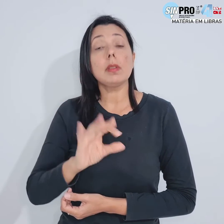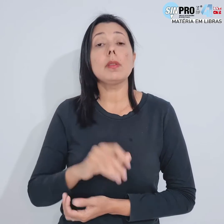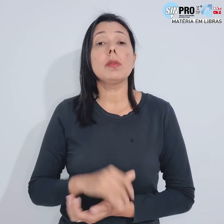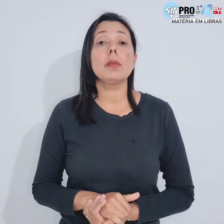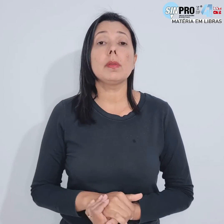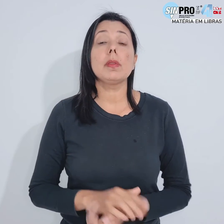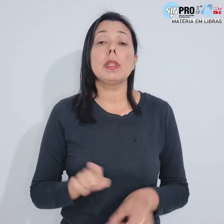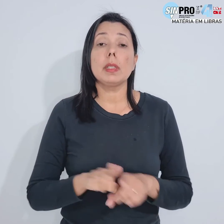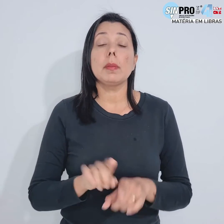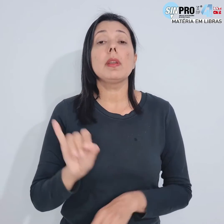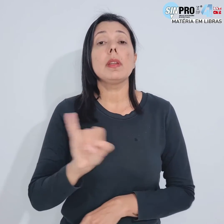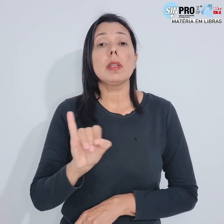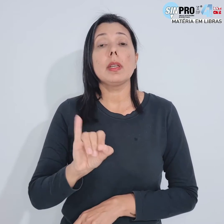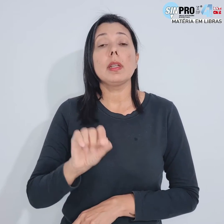15,3%, Itália,